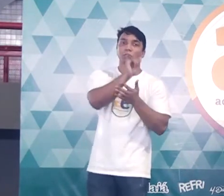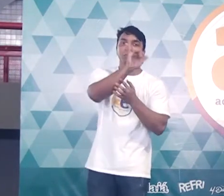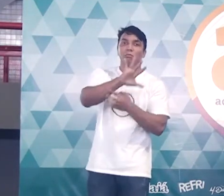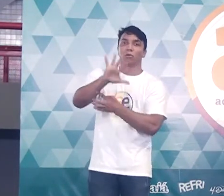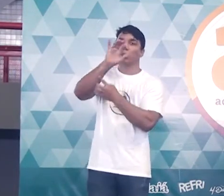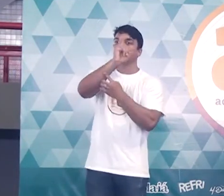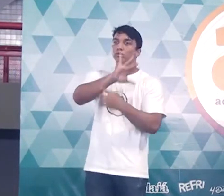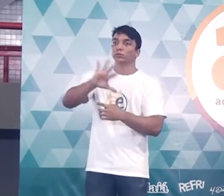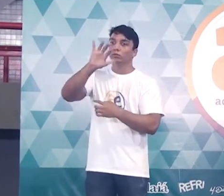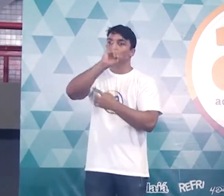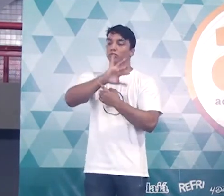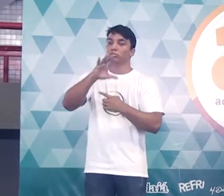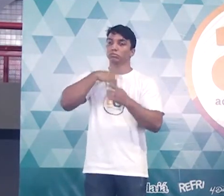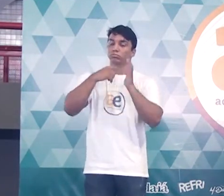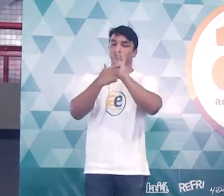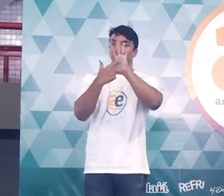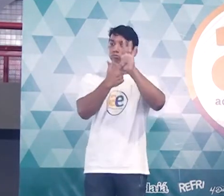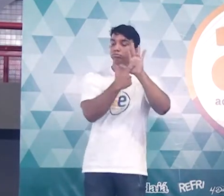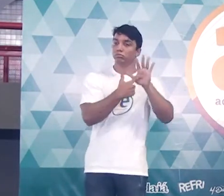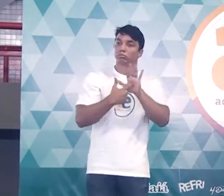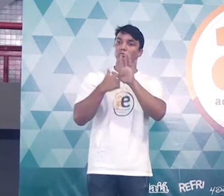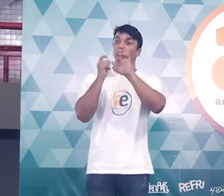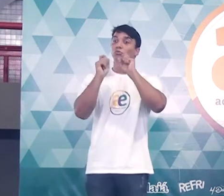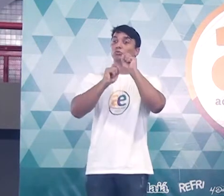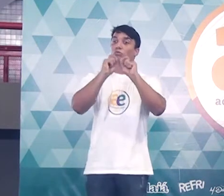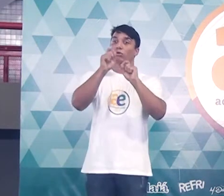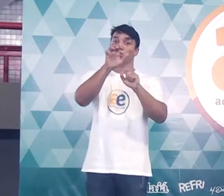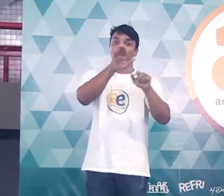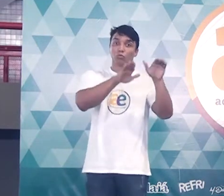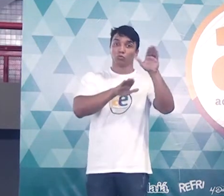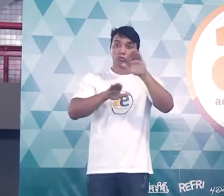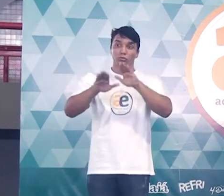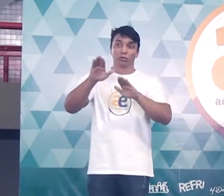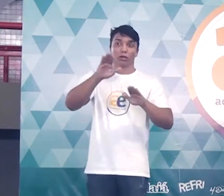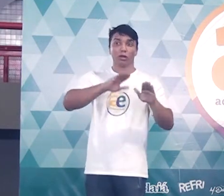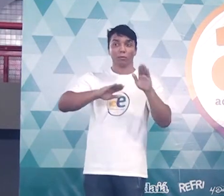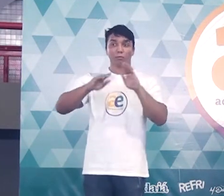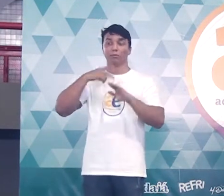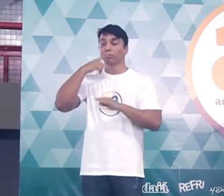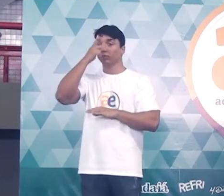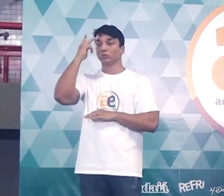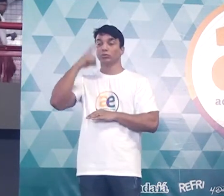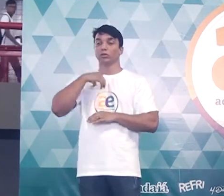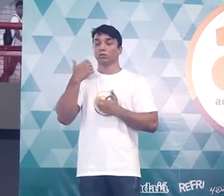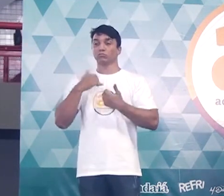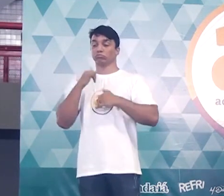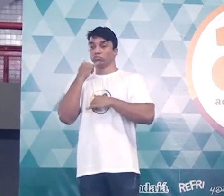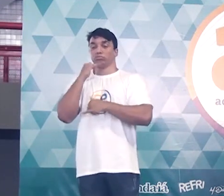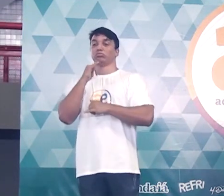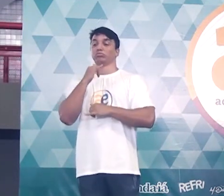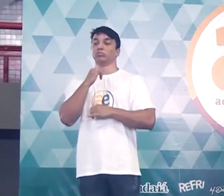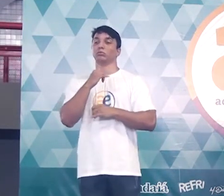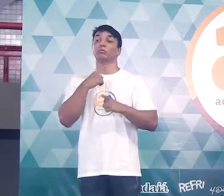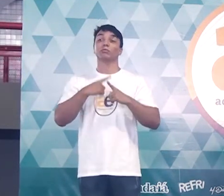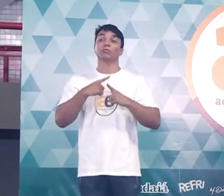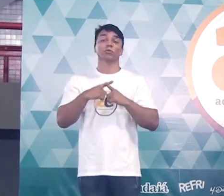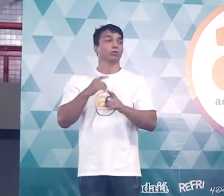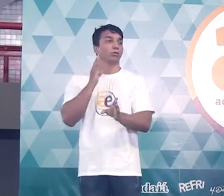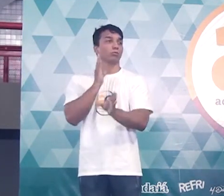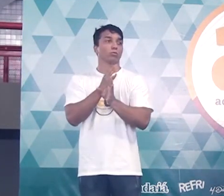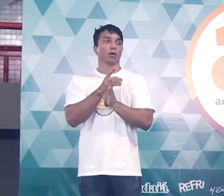ao mesmo tempo. E aquelas imagens diziam: cuidado com as pessoas suscetíveis a convulsões.